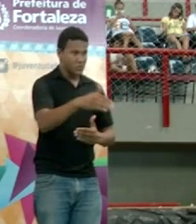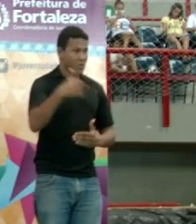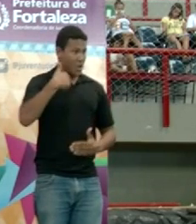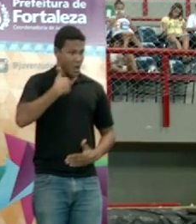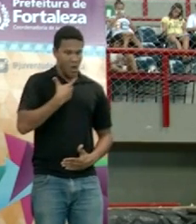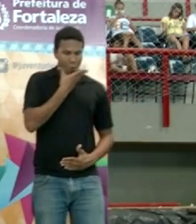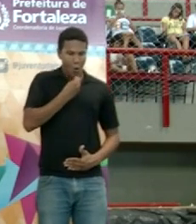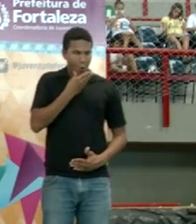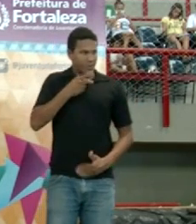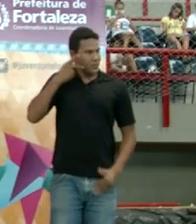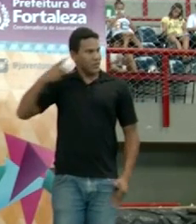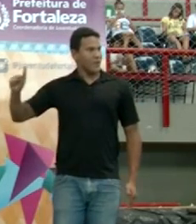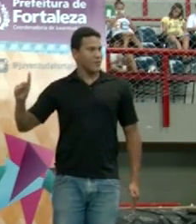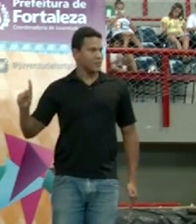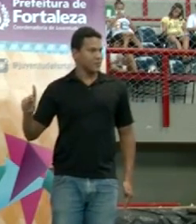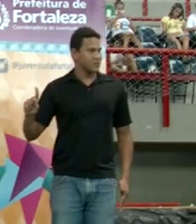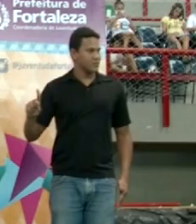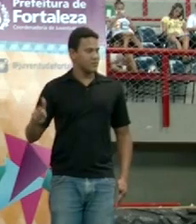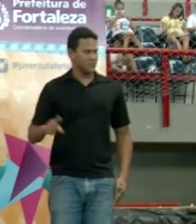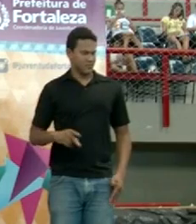homem.